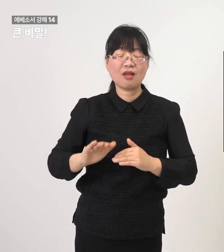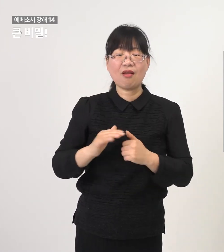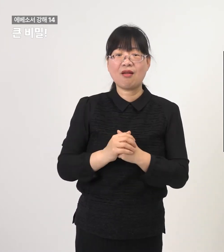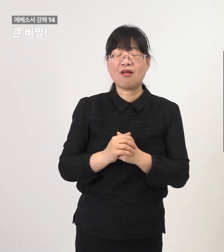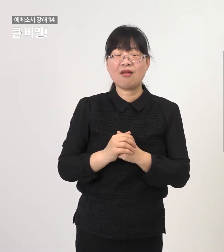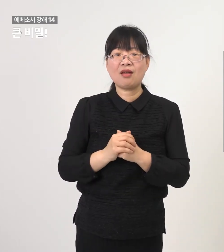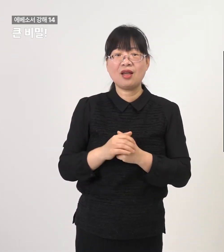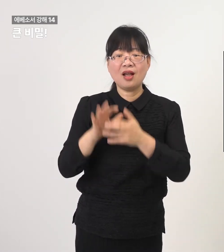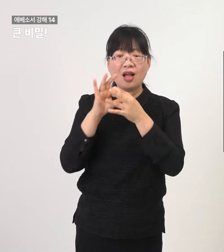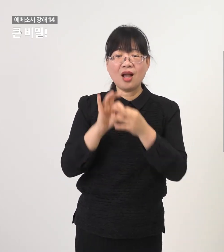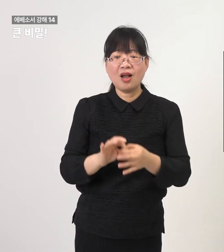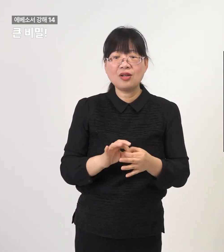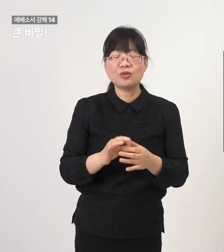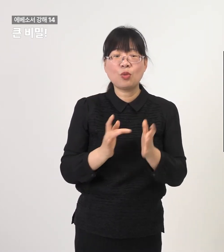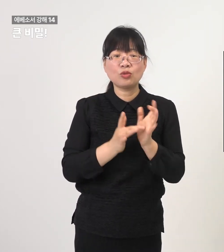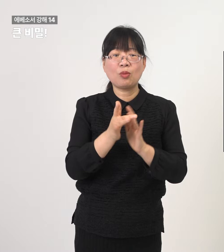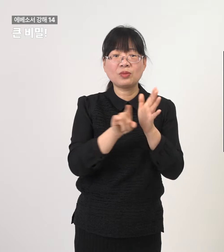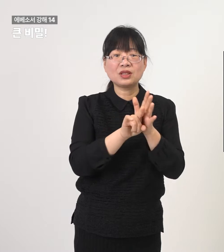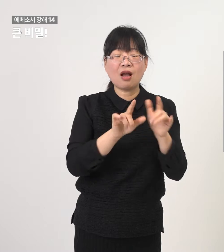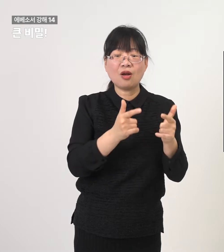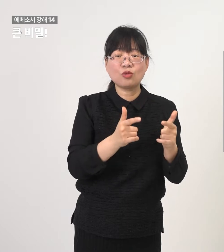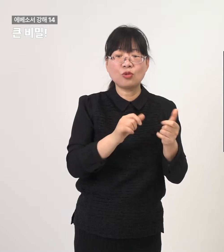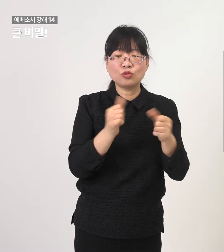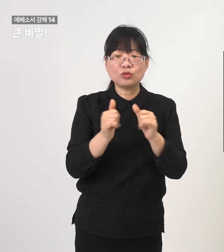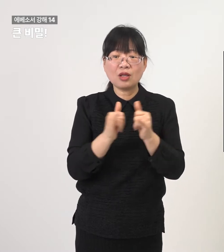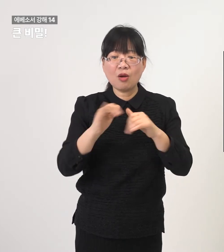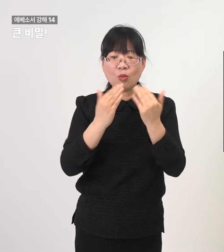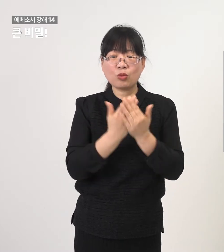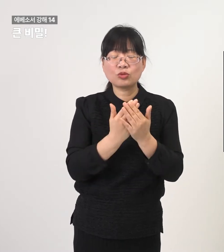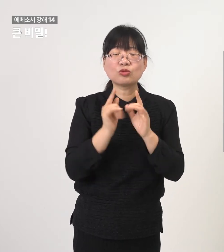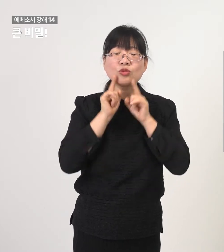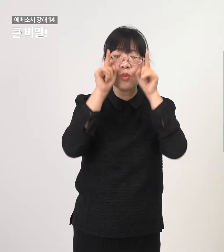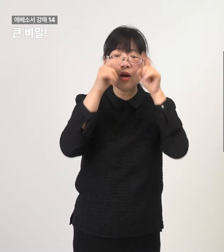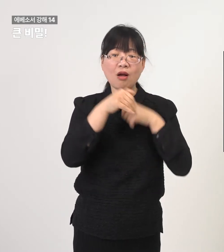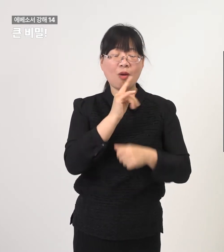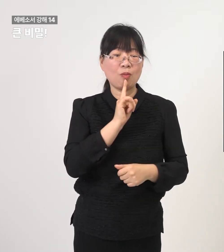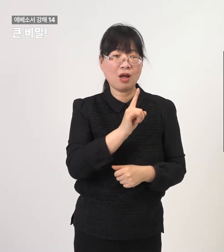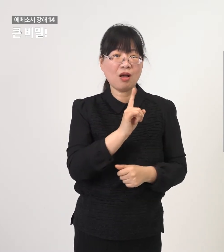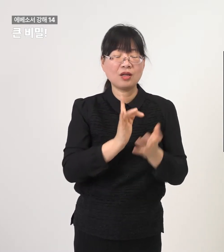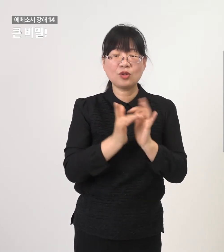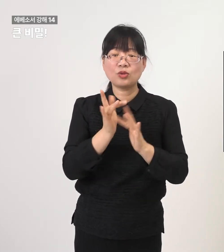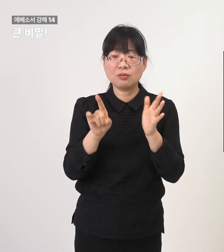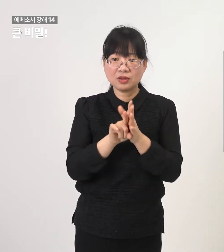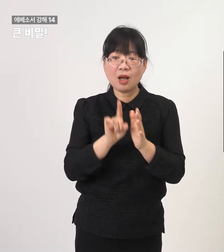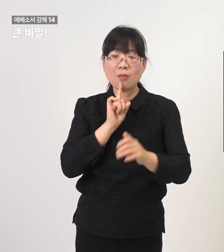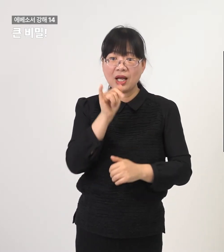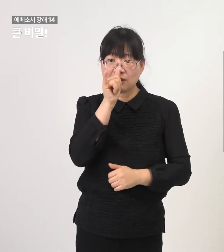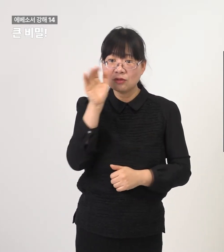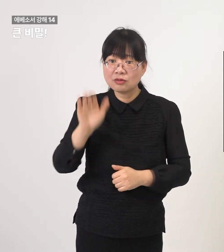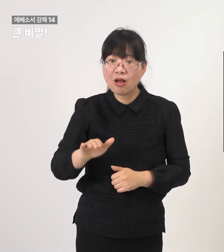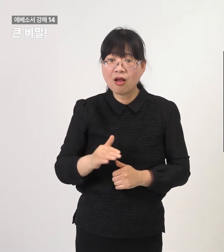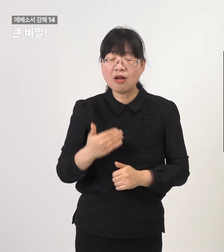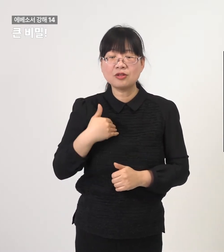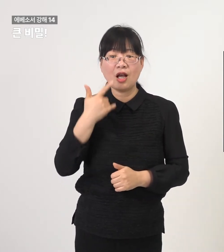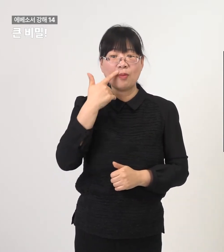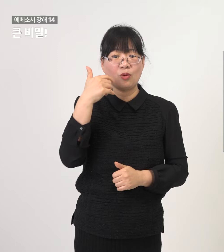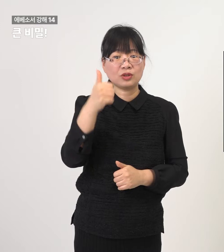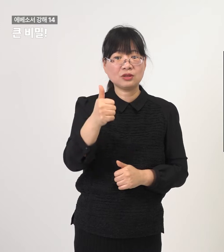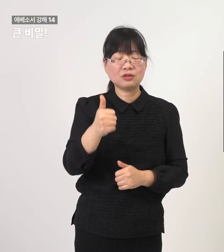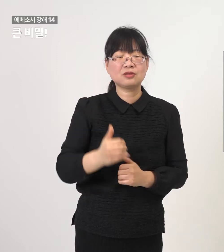내내 예수 안 믿고 죽은 사람은 다 지옥 간다고 예수 믿으라고 그러셨는데, 저희